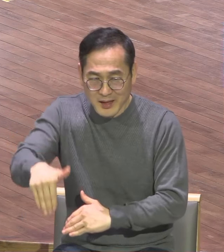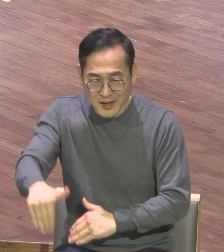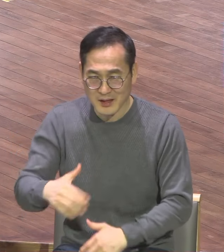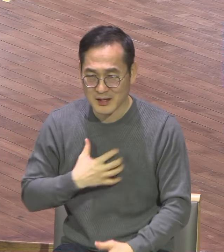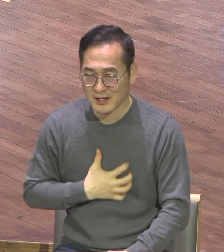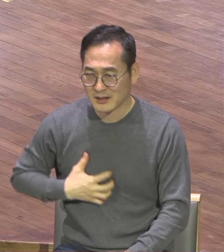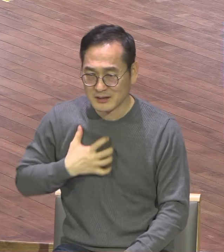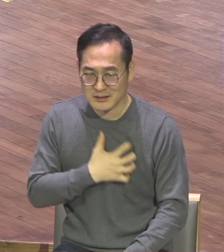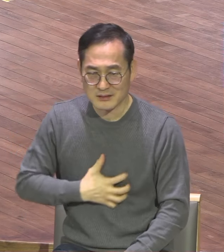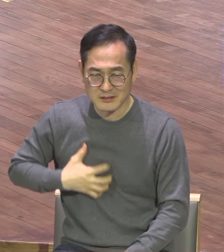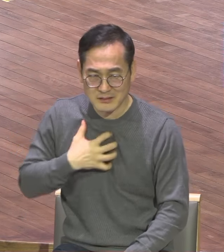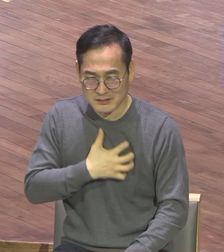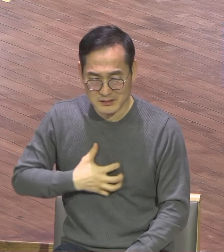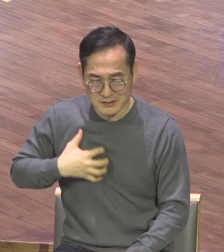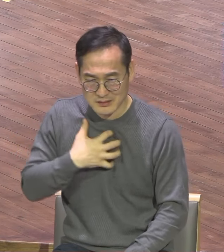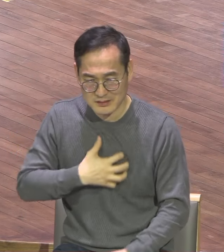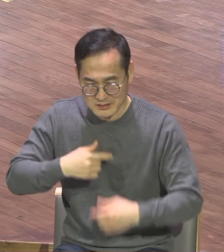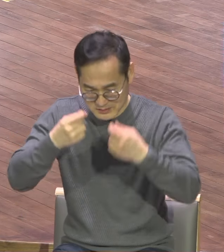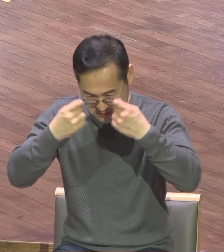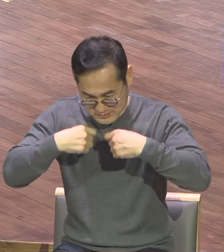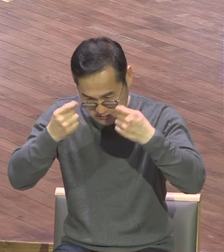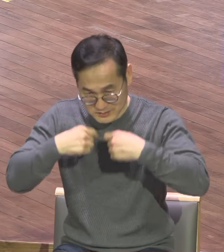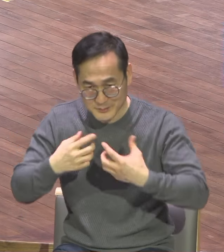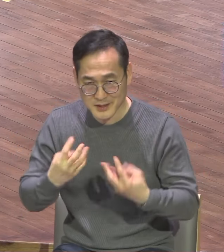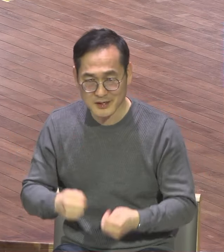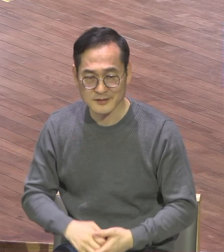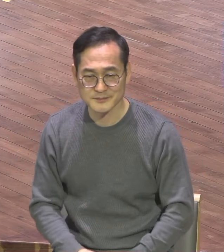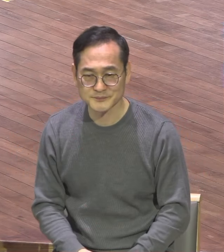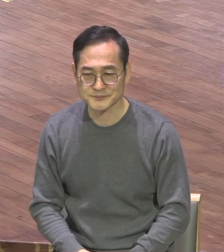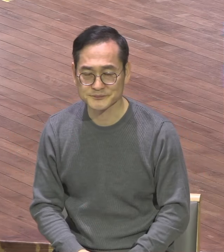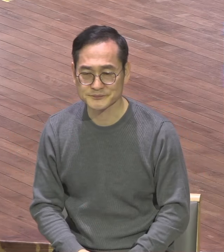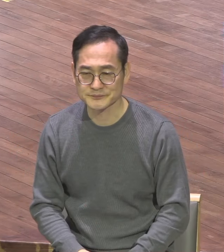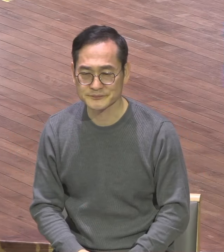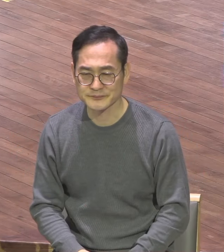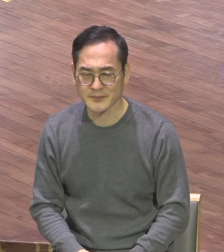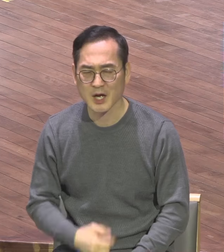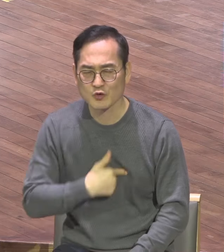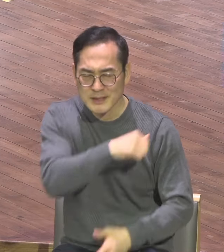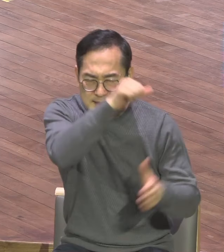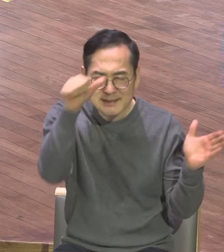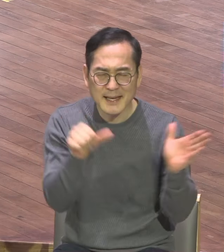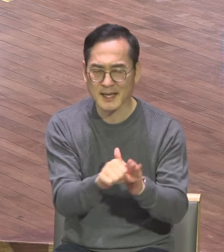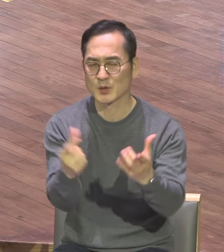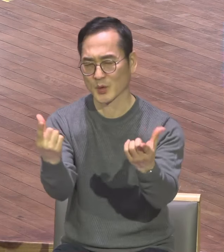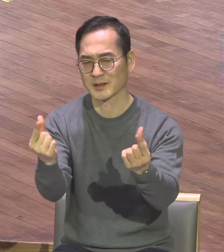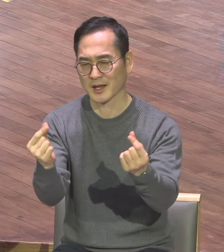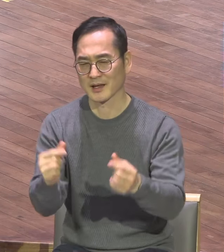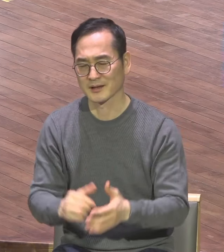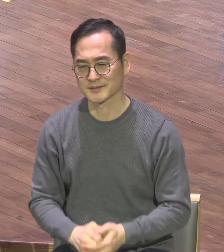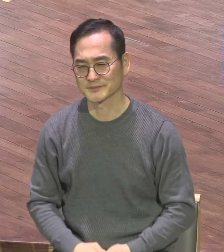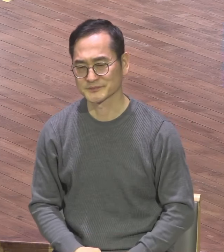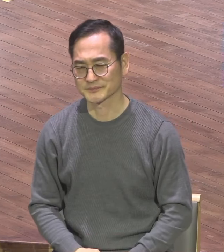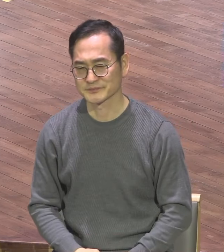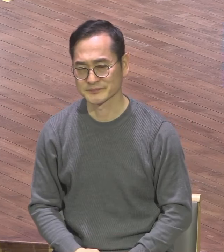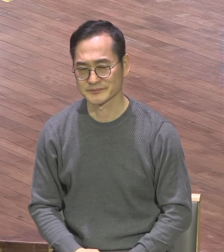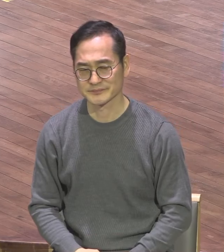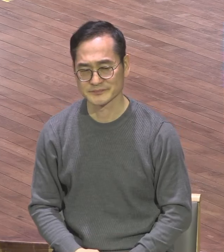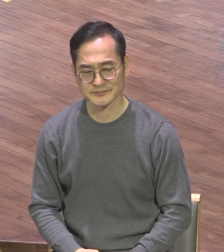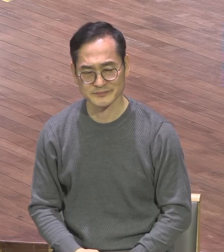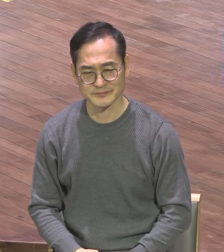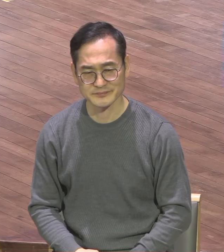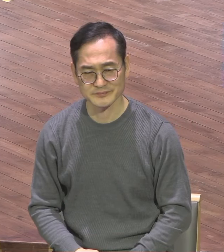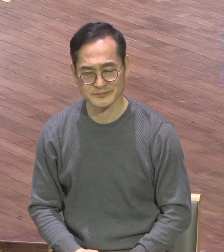그래요. 그런데 주식 투자만이 아니라 우리 인생끼리 이런 상황 속에 처할 때가 많지요. 우리